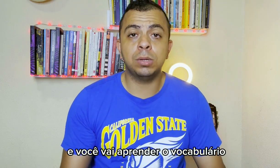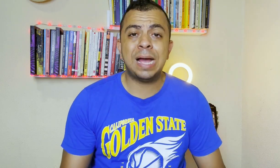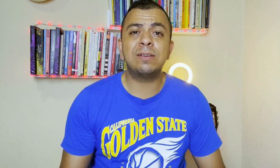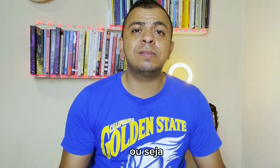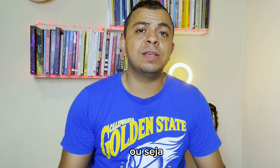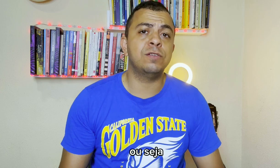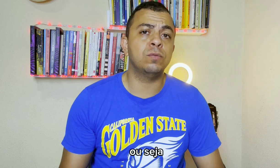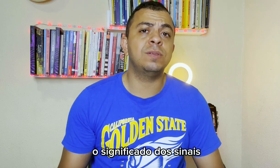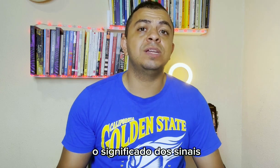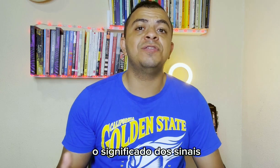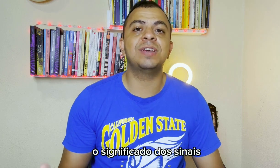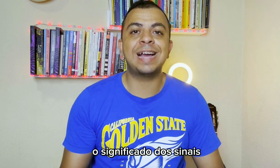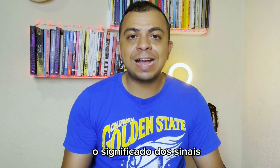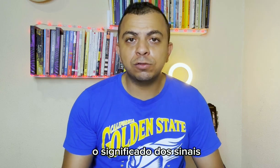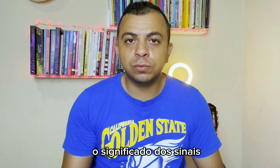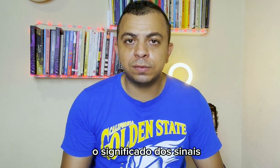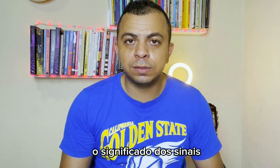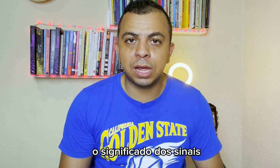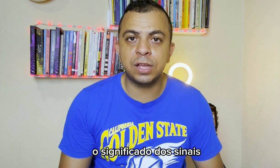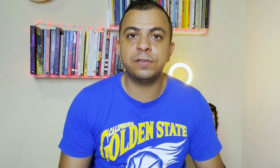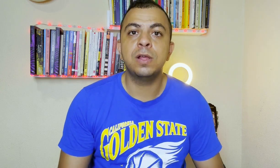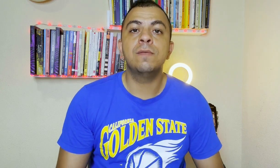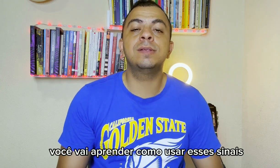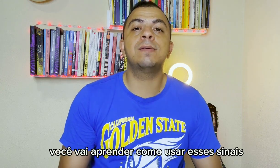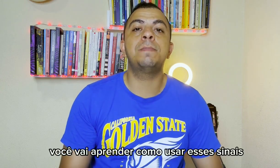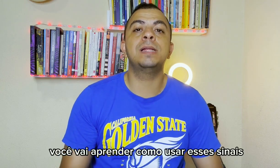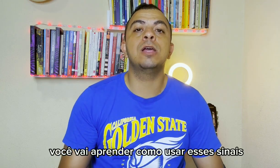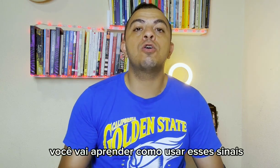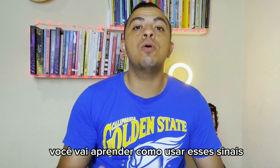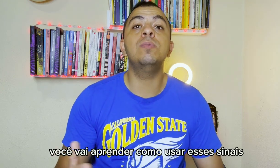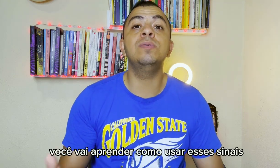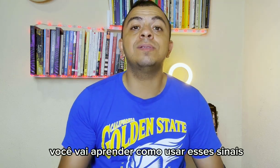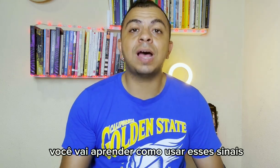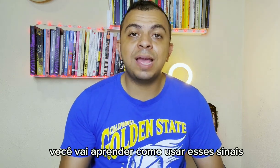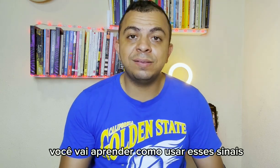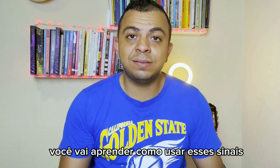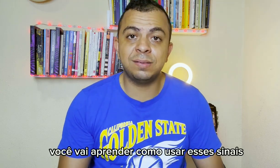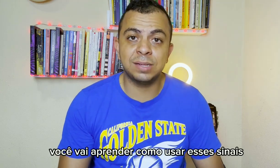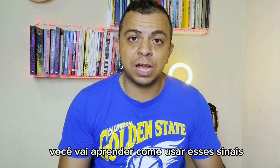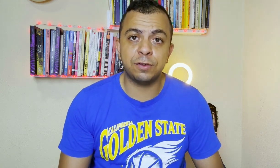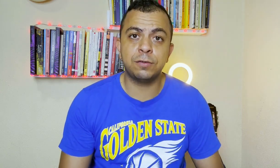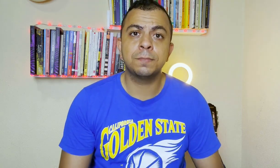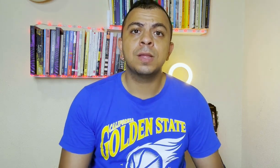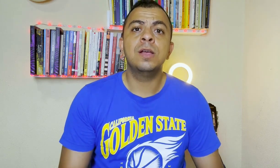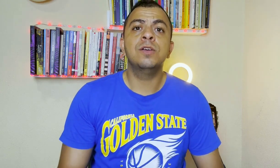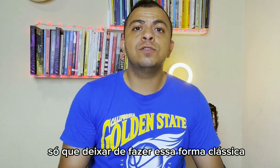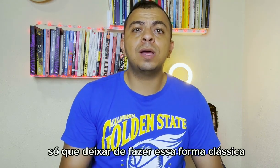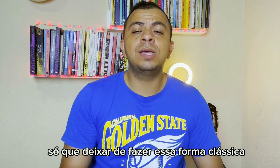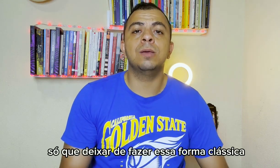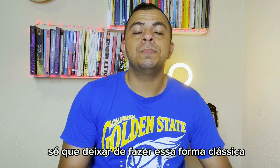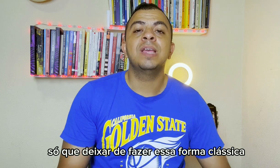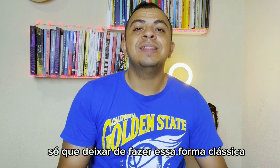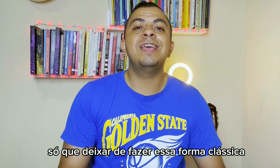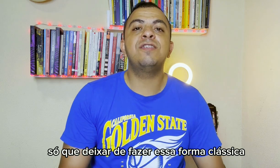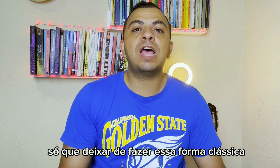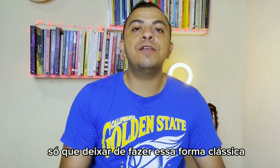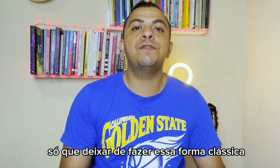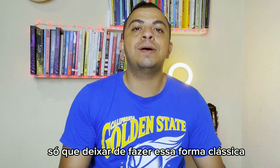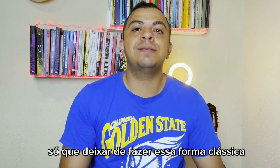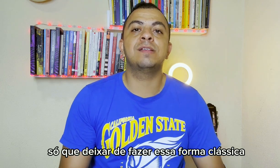vocabulário, ou seja, o significado dos sinais, você vai aprender como usar esses sinais. Só que deixar de fazer essa